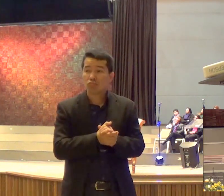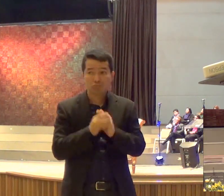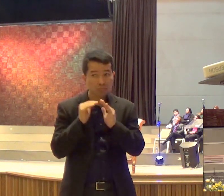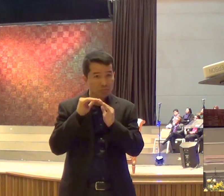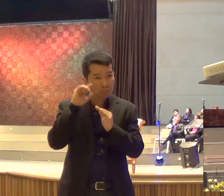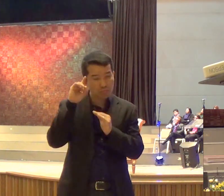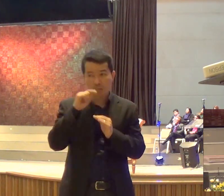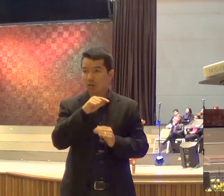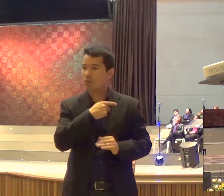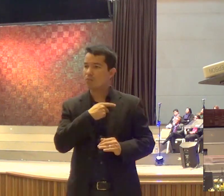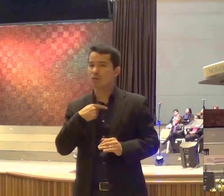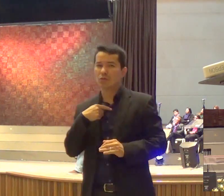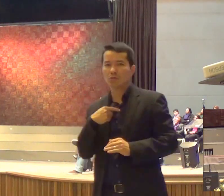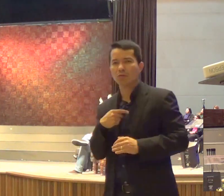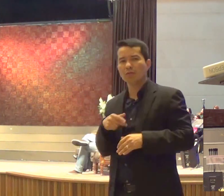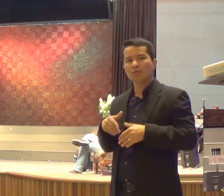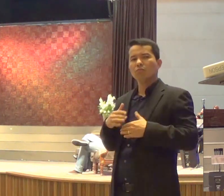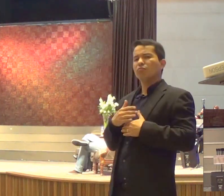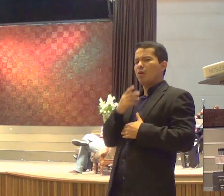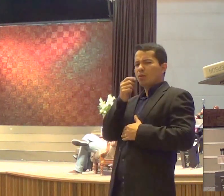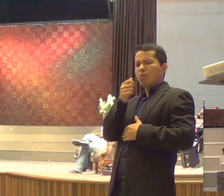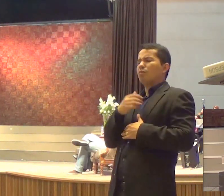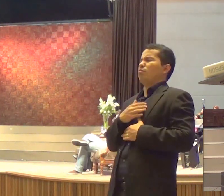E ele disse para mim assim